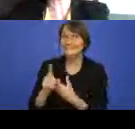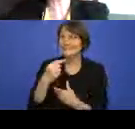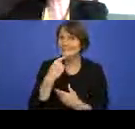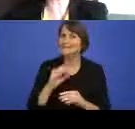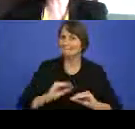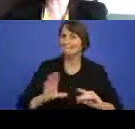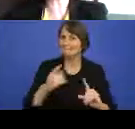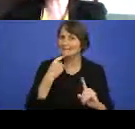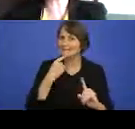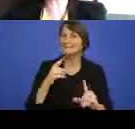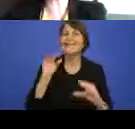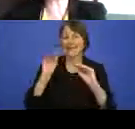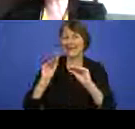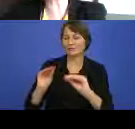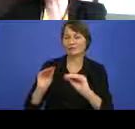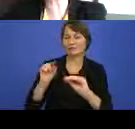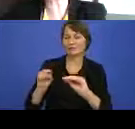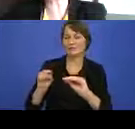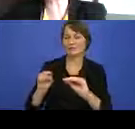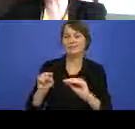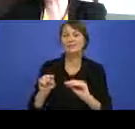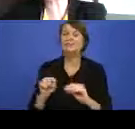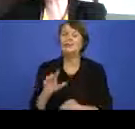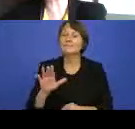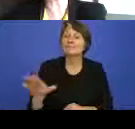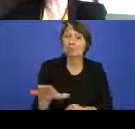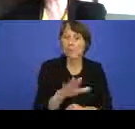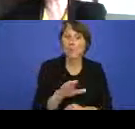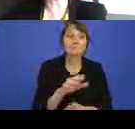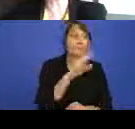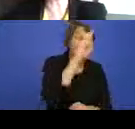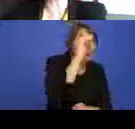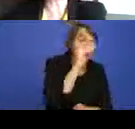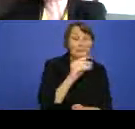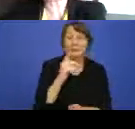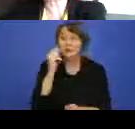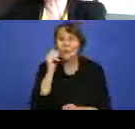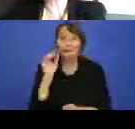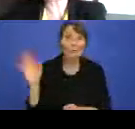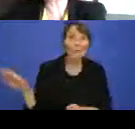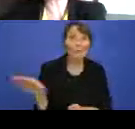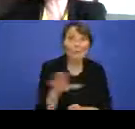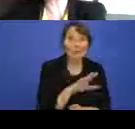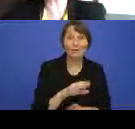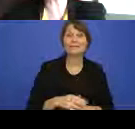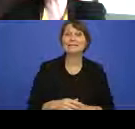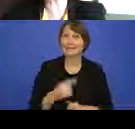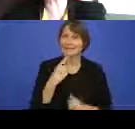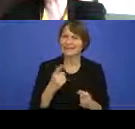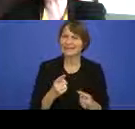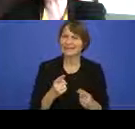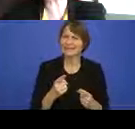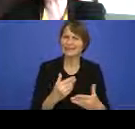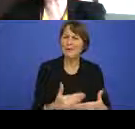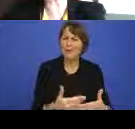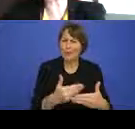sa formulation lorsqu'elle parle de faire en sorte que toutes les filles et tous les garçons aient accès à des activités